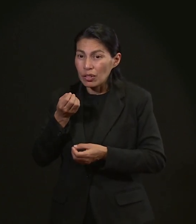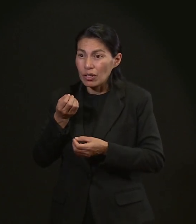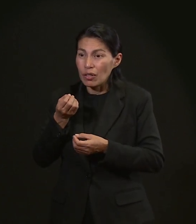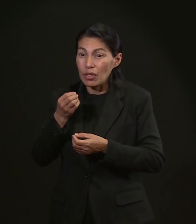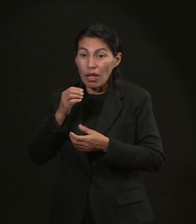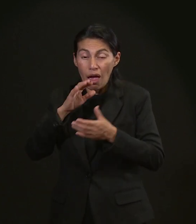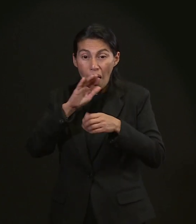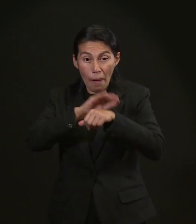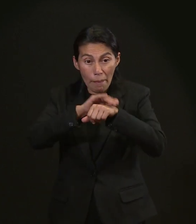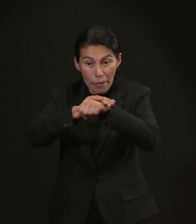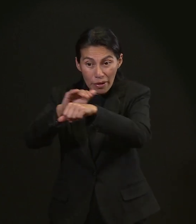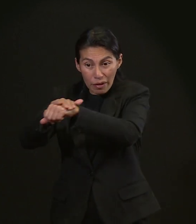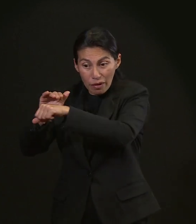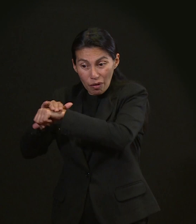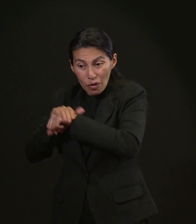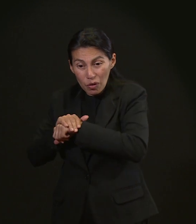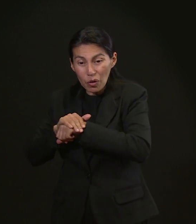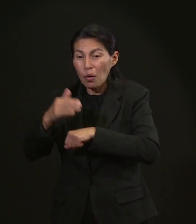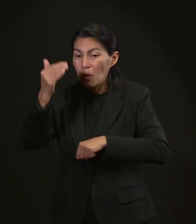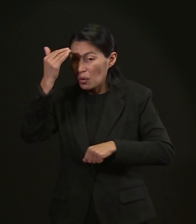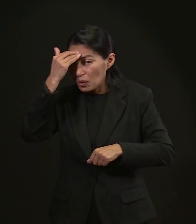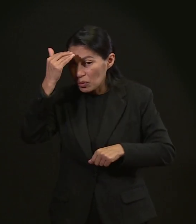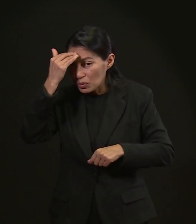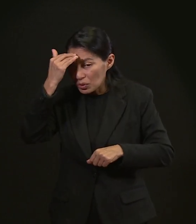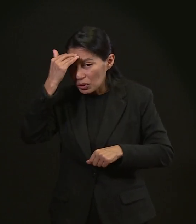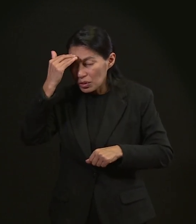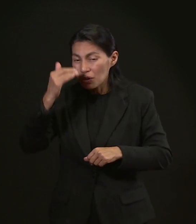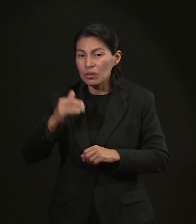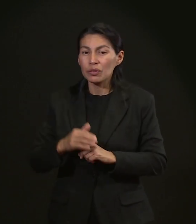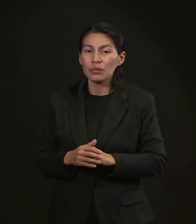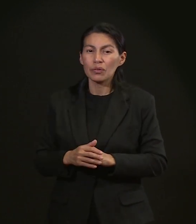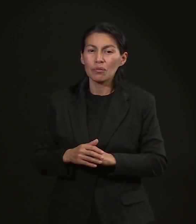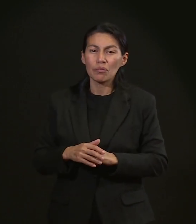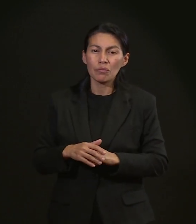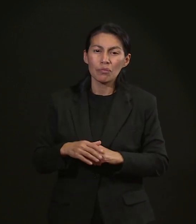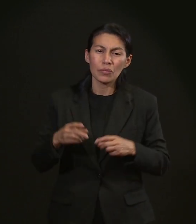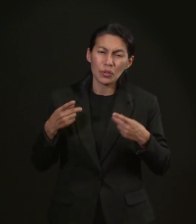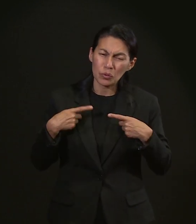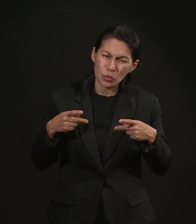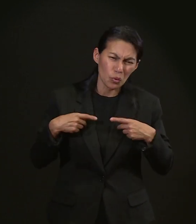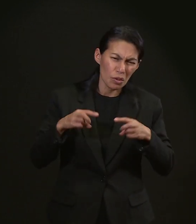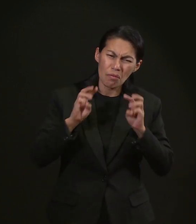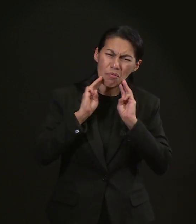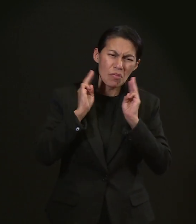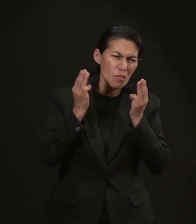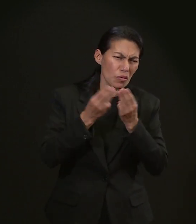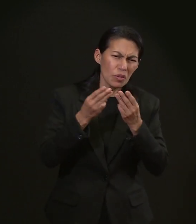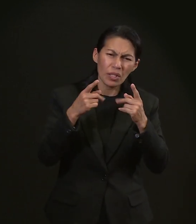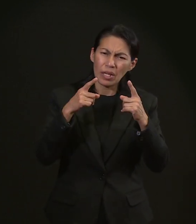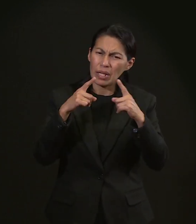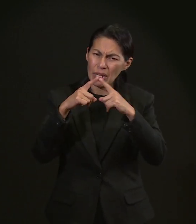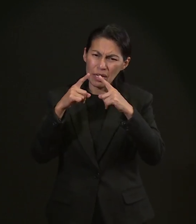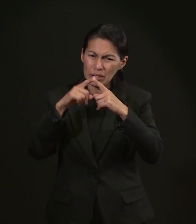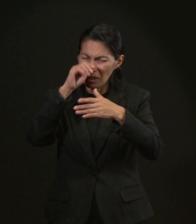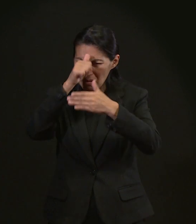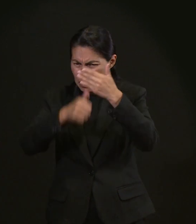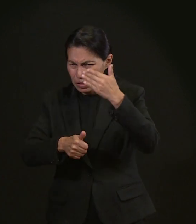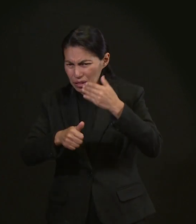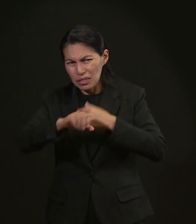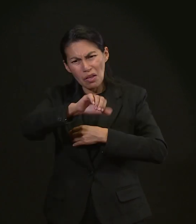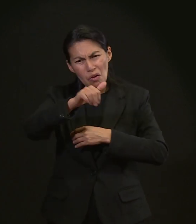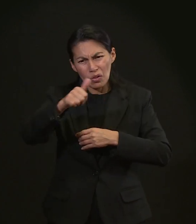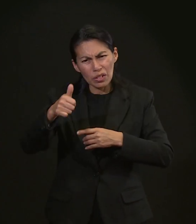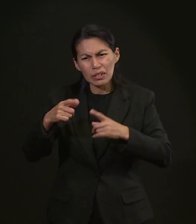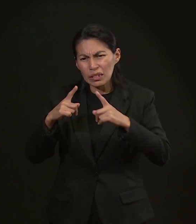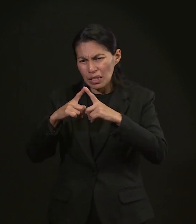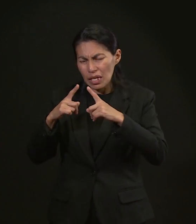externa de nuestros amigos conocidos los miembros de la iglesia adventista y seguramente